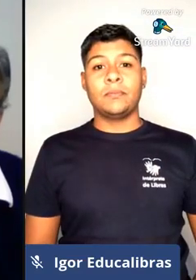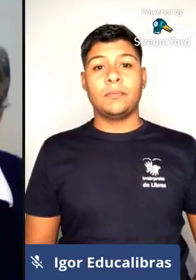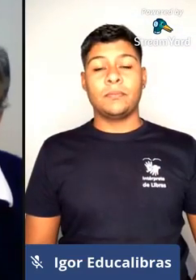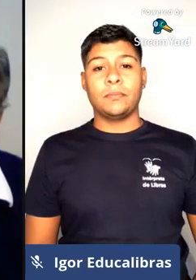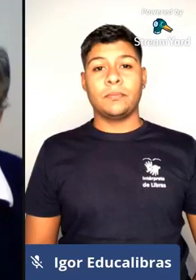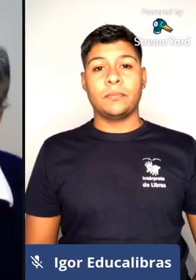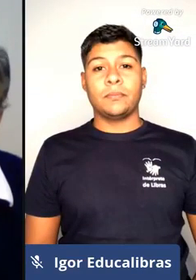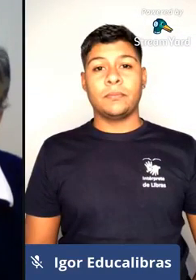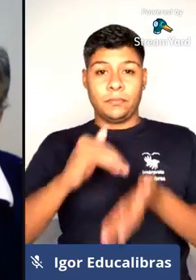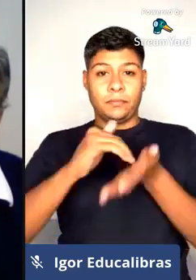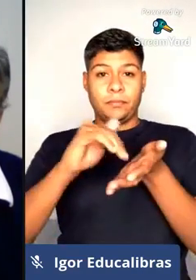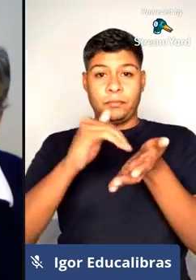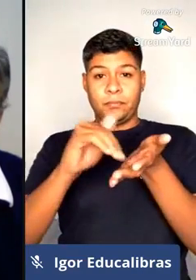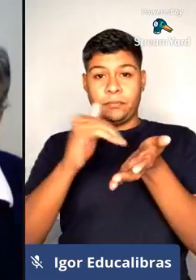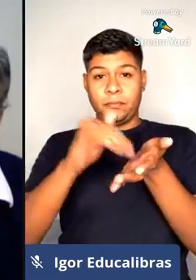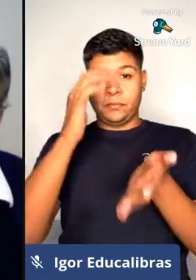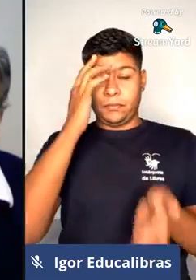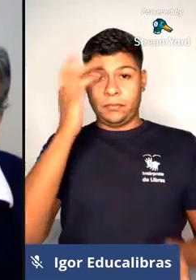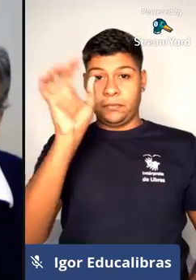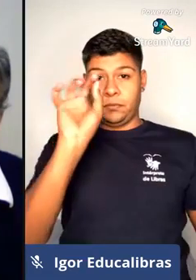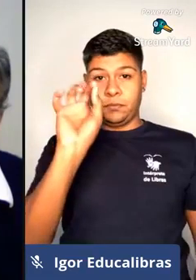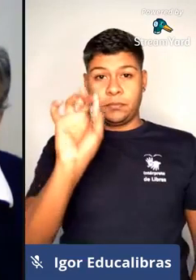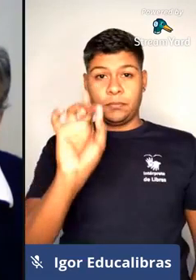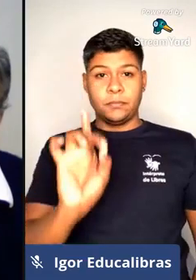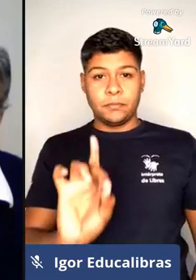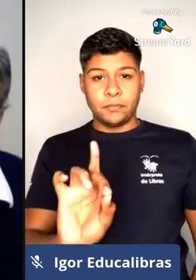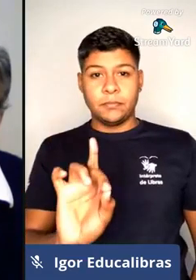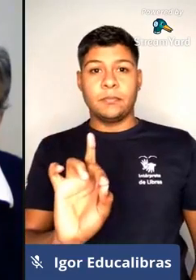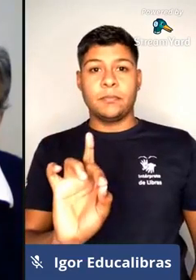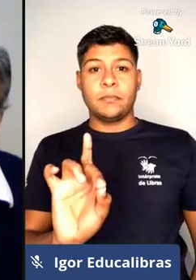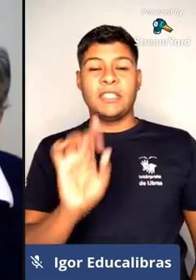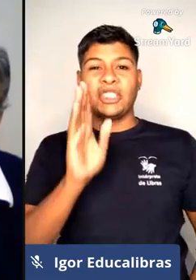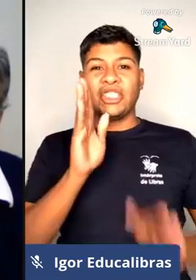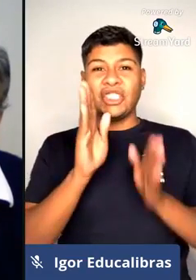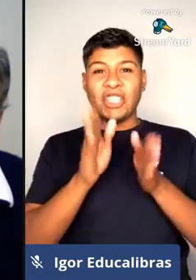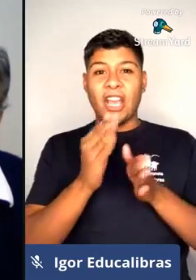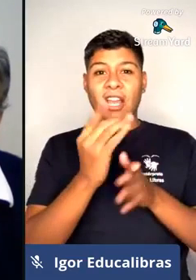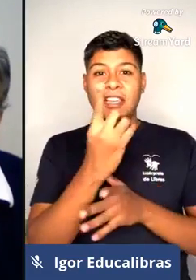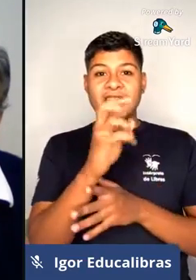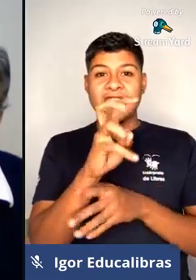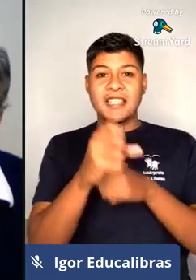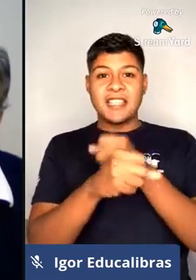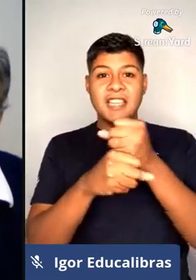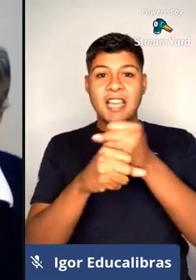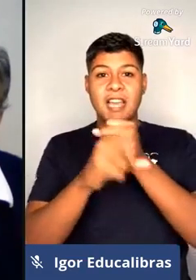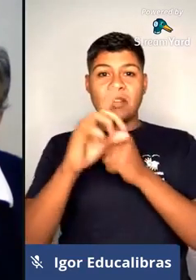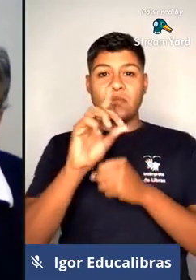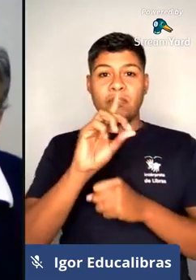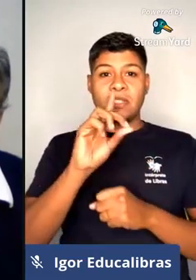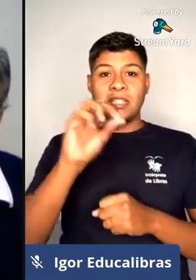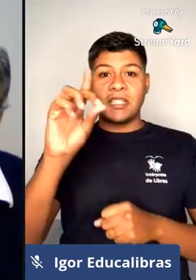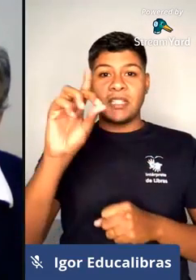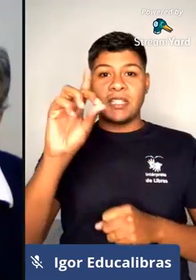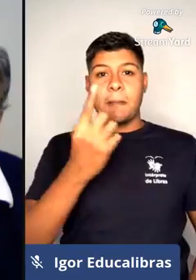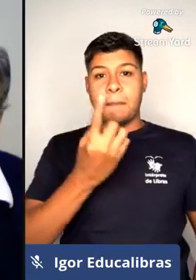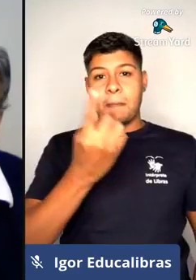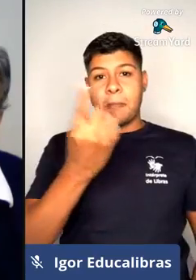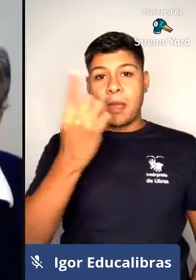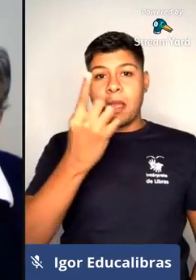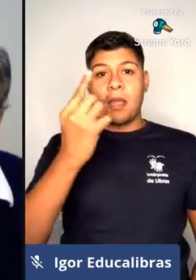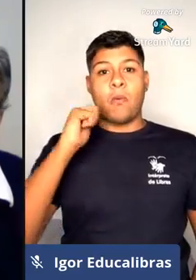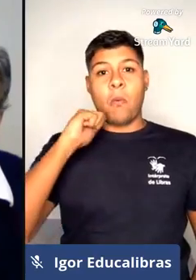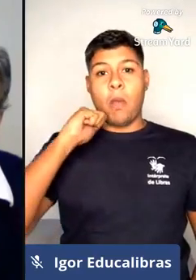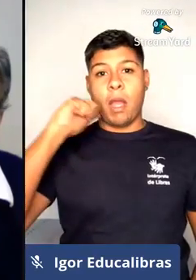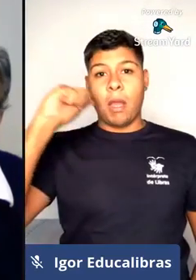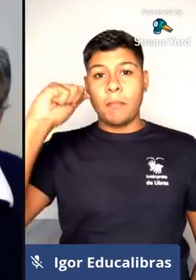A Secretaria da Pessoa com Deficiência completou 15 anos no dia 1º de abril deste ano. E